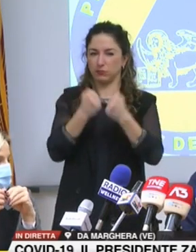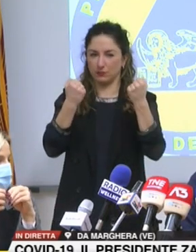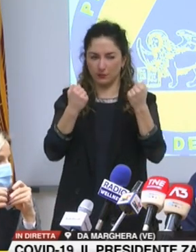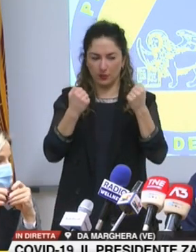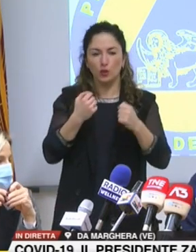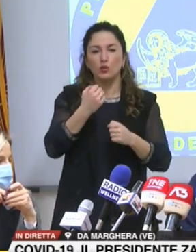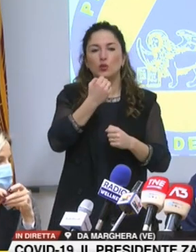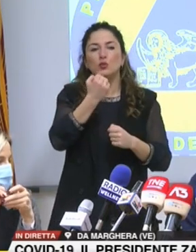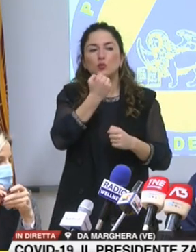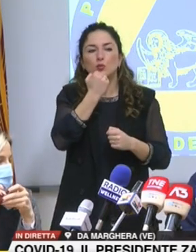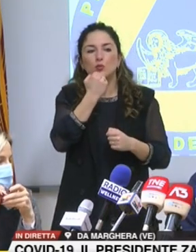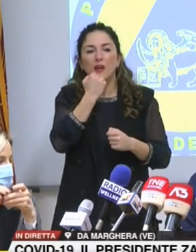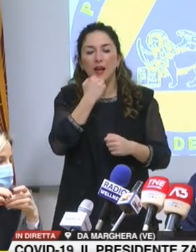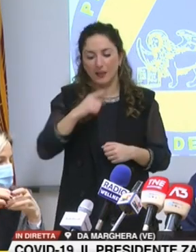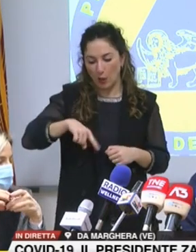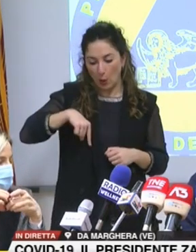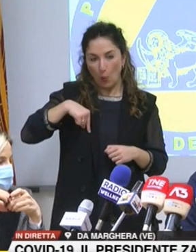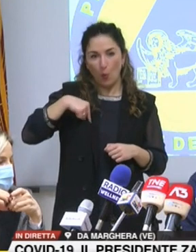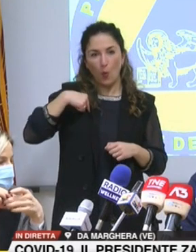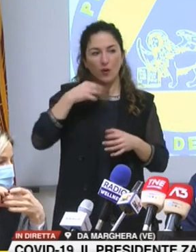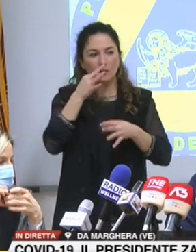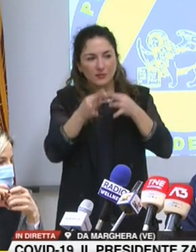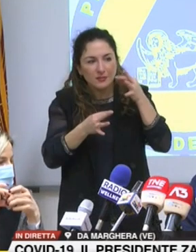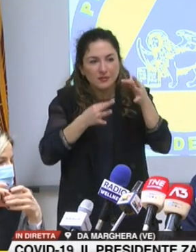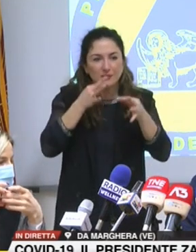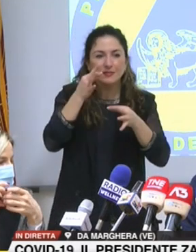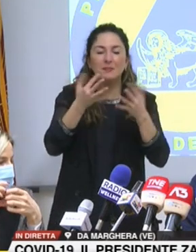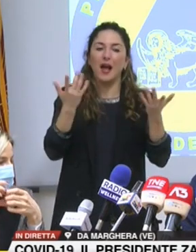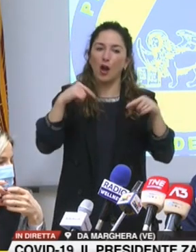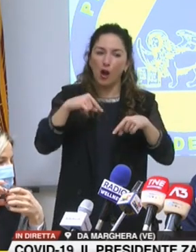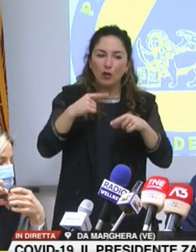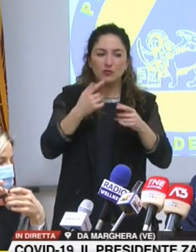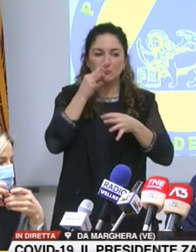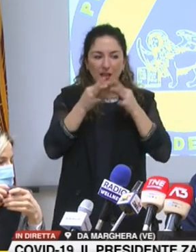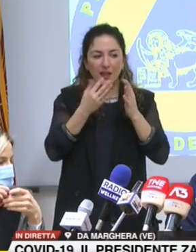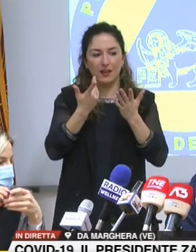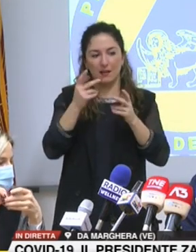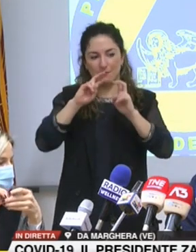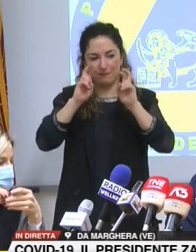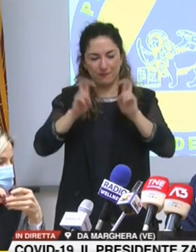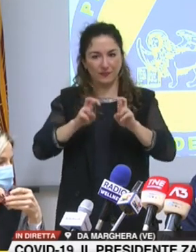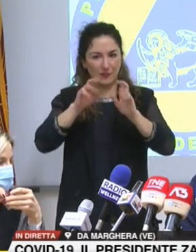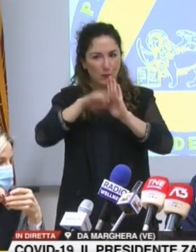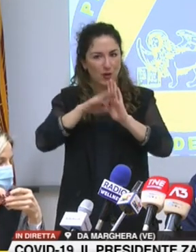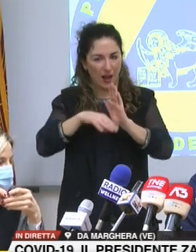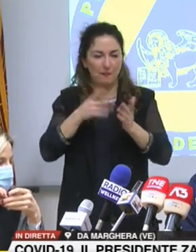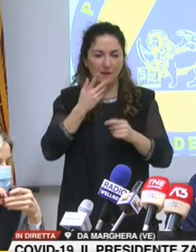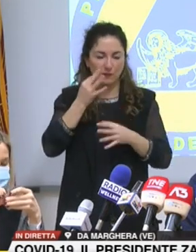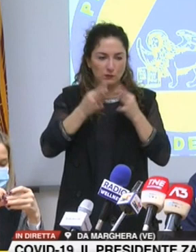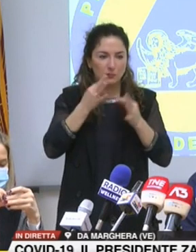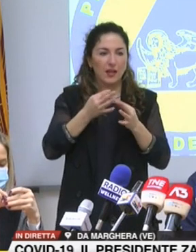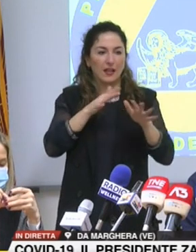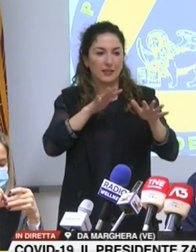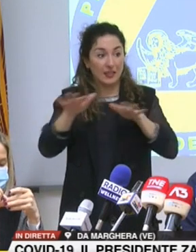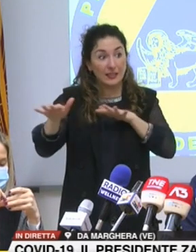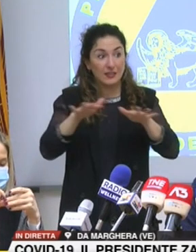mi sono dilungato su questo aspetto di dialogo, ma visto che oggi era dedicato appunto al sistema informativo, volevo spiegare anche come il nostro sistema